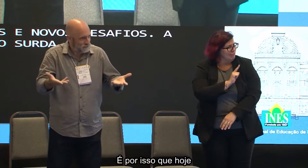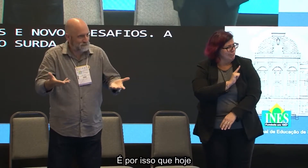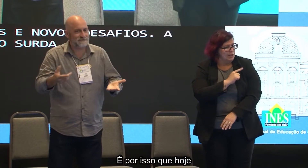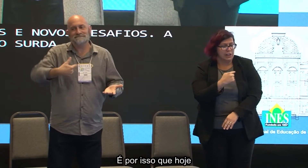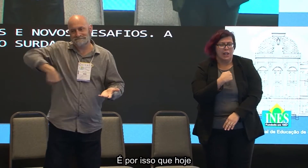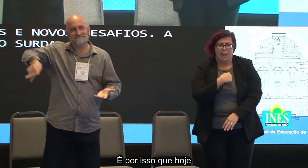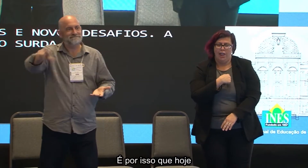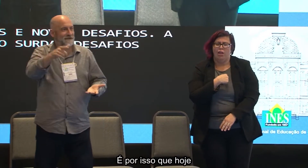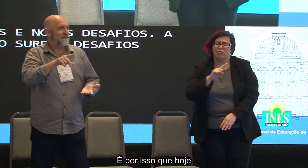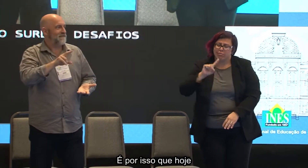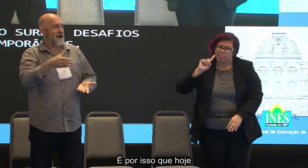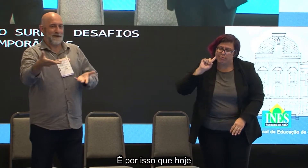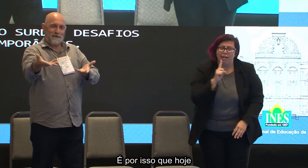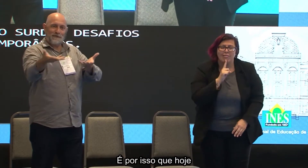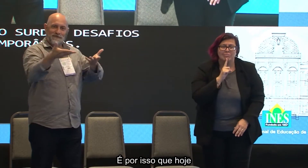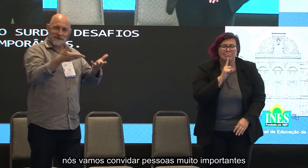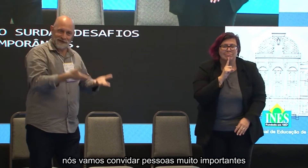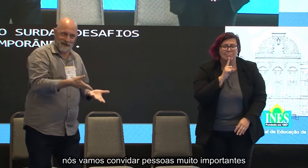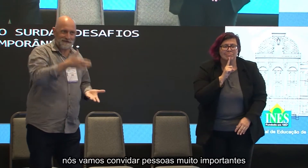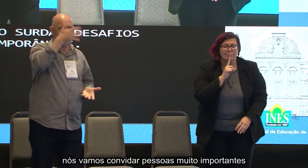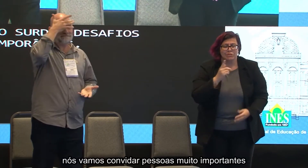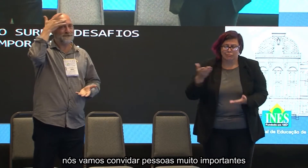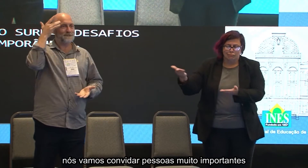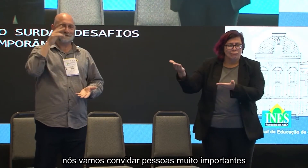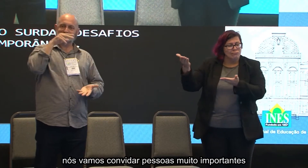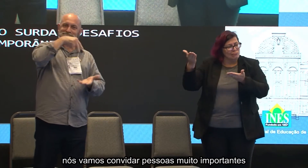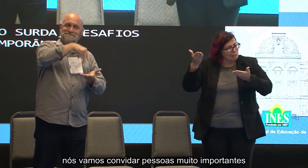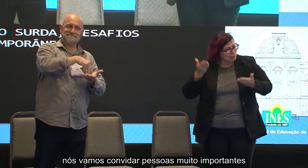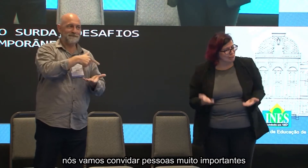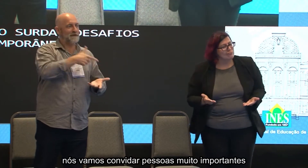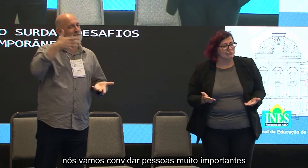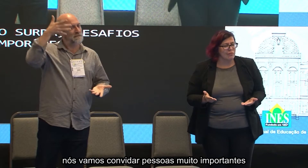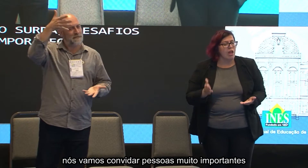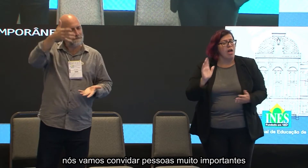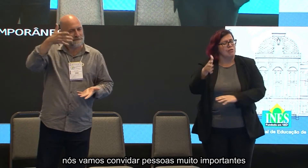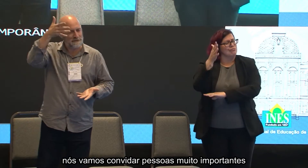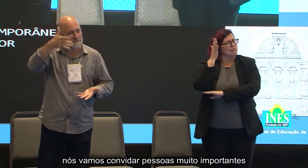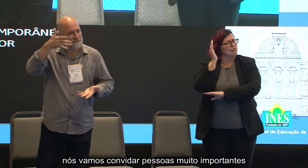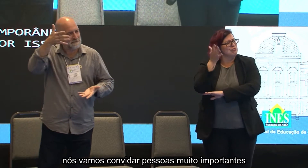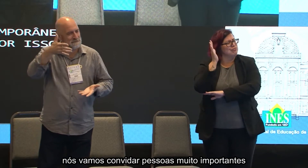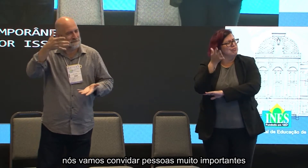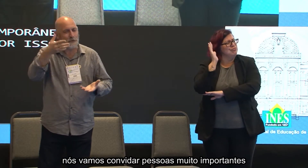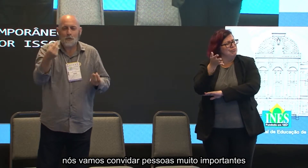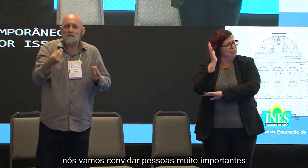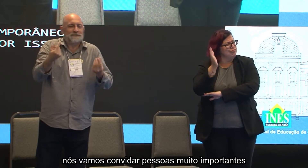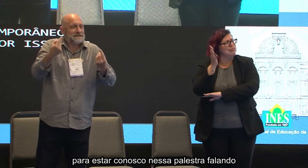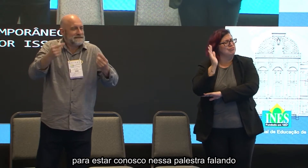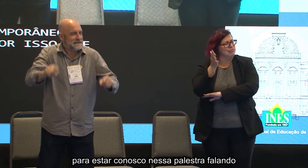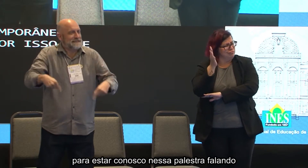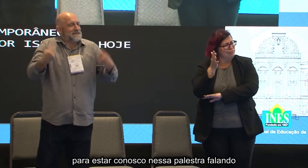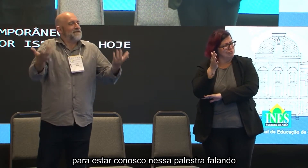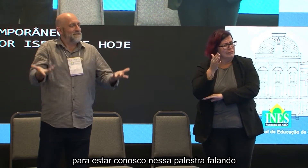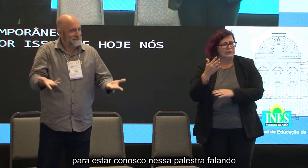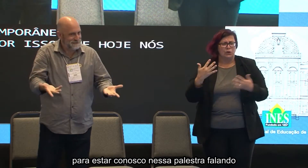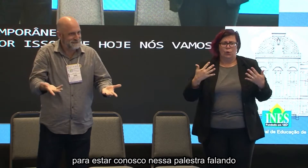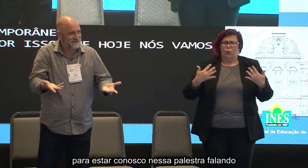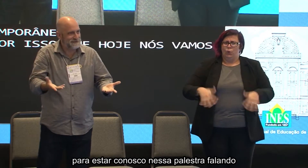E é por isso que hoje nós vamos convidar pessoas muito importantes para estar conosco nessa palestra,